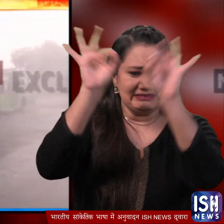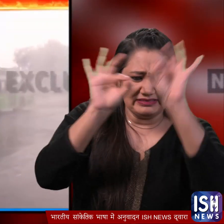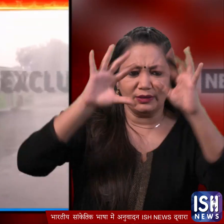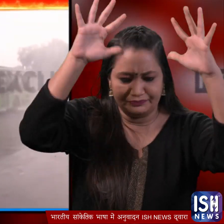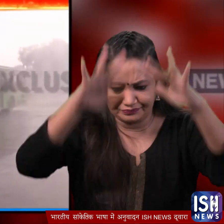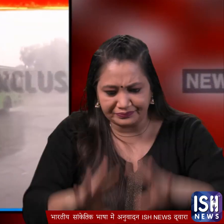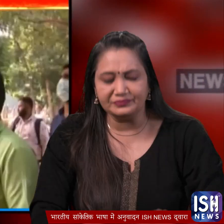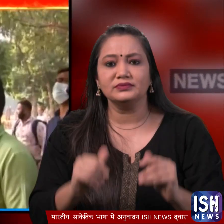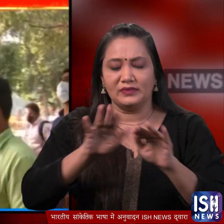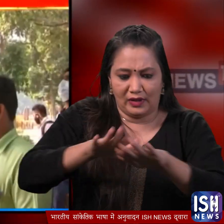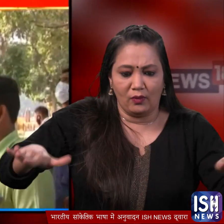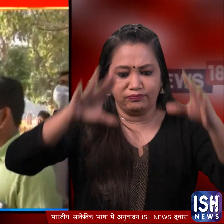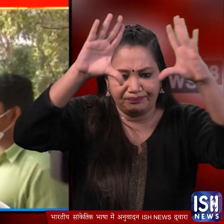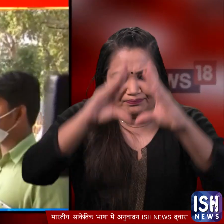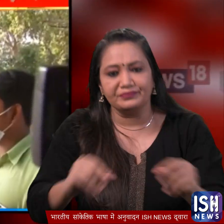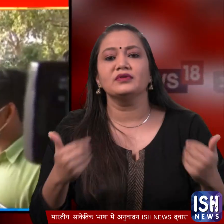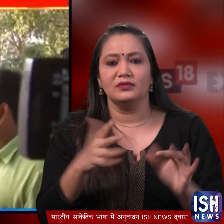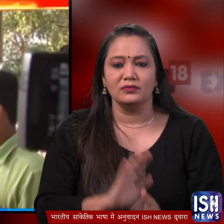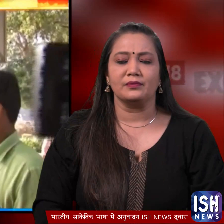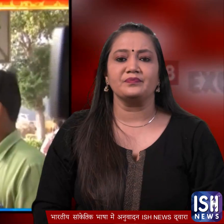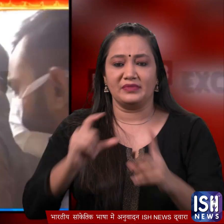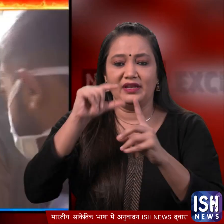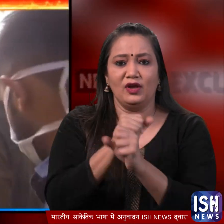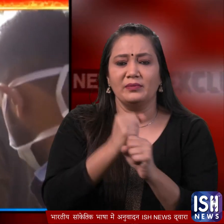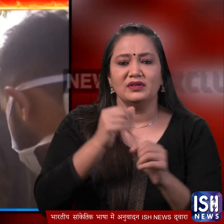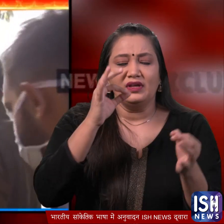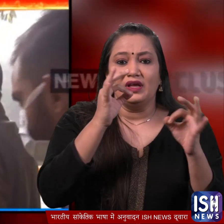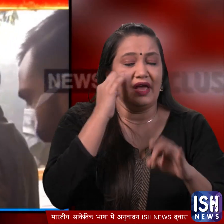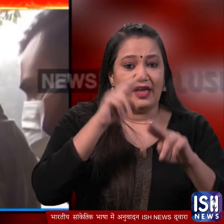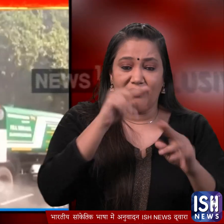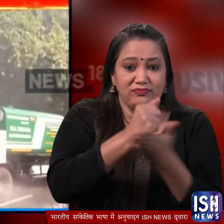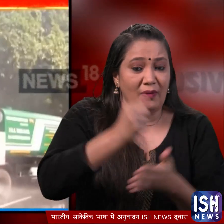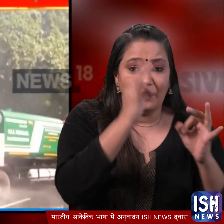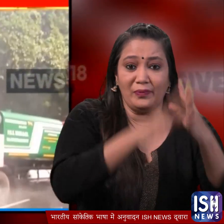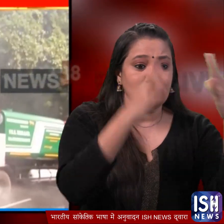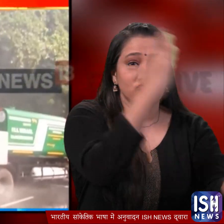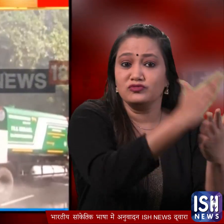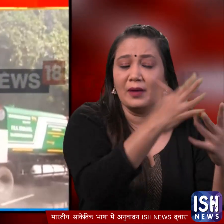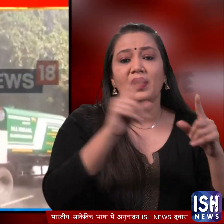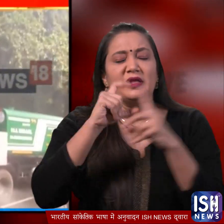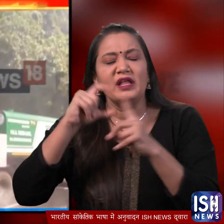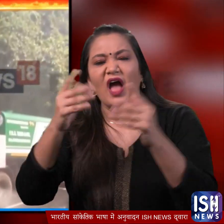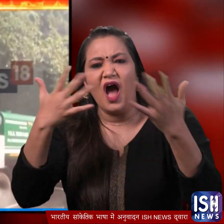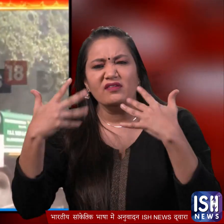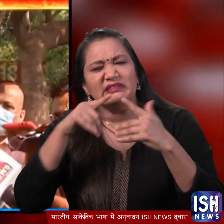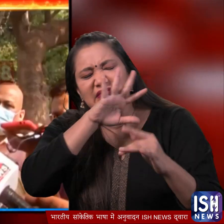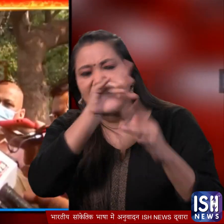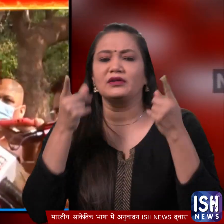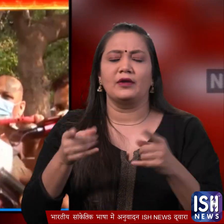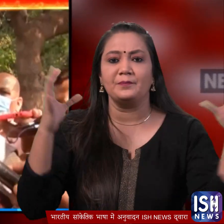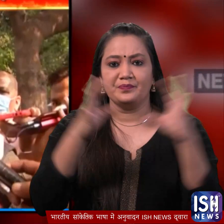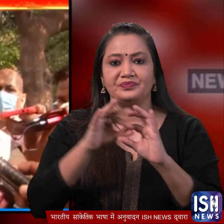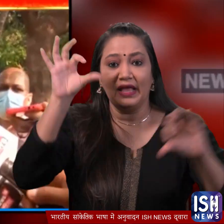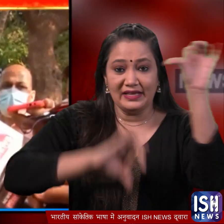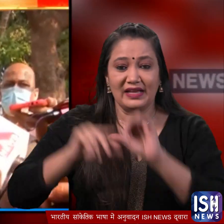कण जमीन पर आ जाएं। दिल्ली सरकार दावा कर रही है कि पराली जलना बंद नहीं हो रहा, इसीलिए दिल्ली की हवा में जहर घुल रहा है।